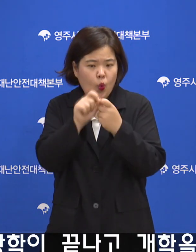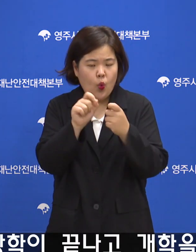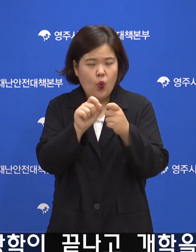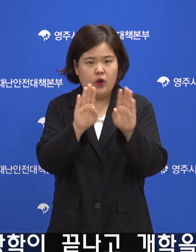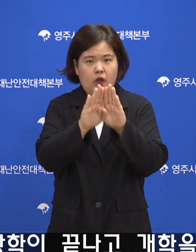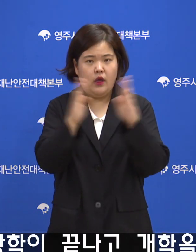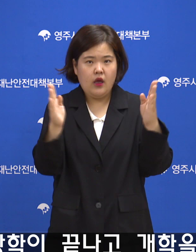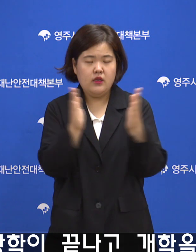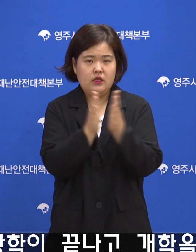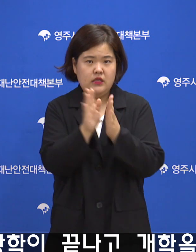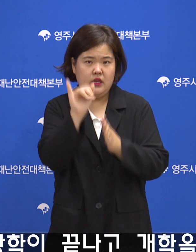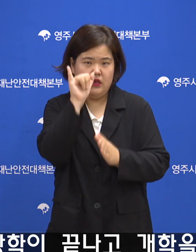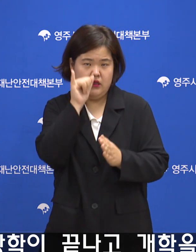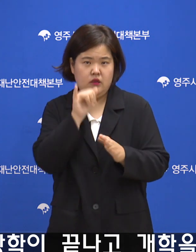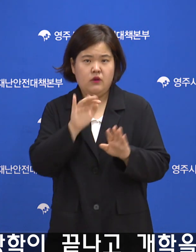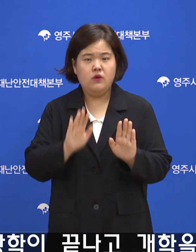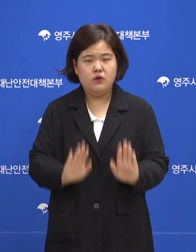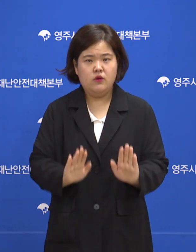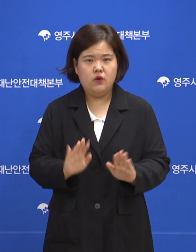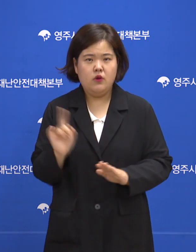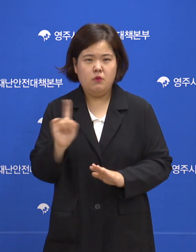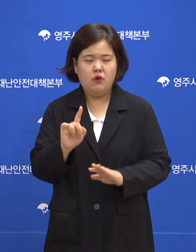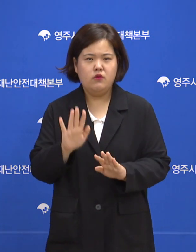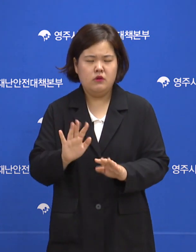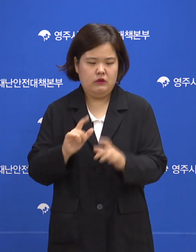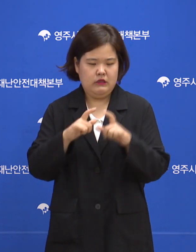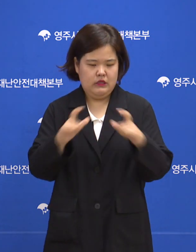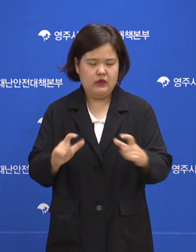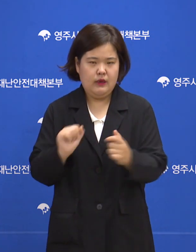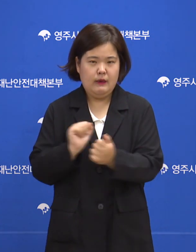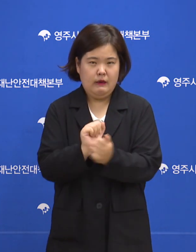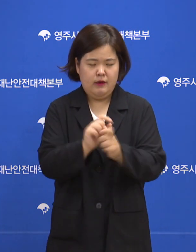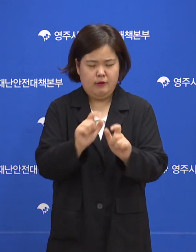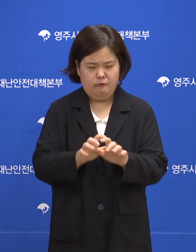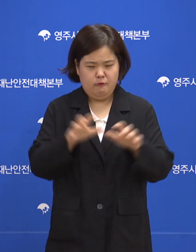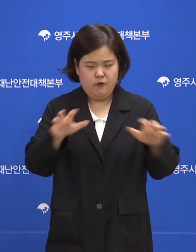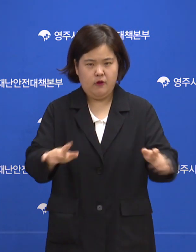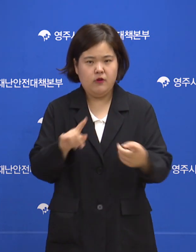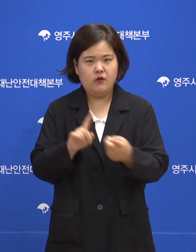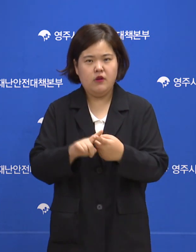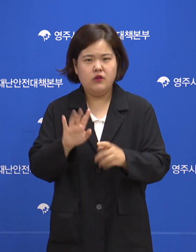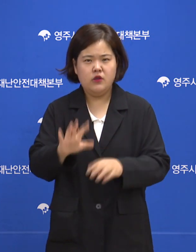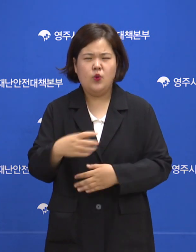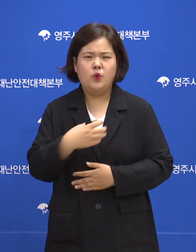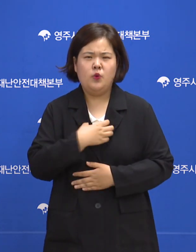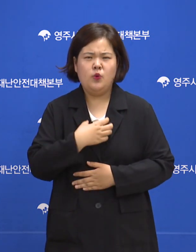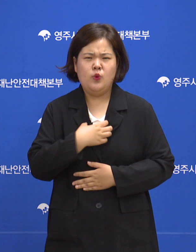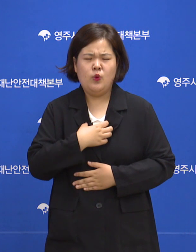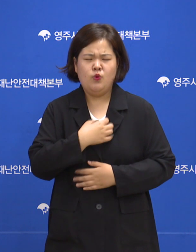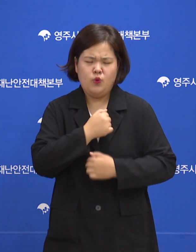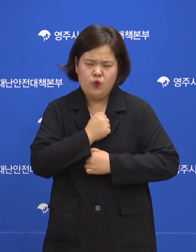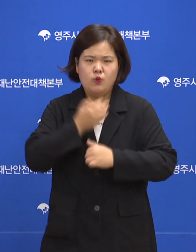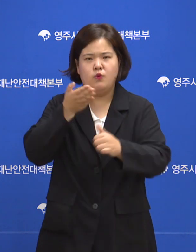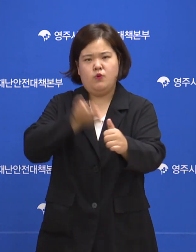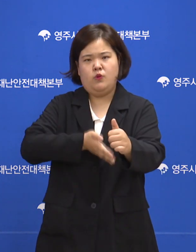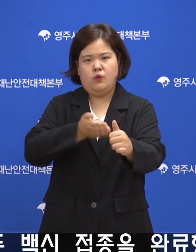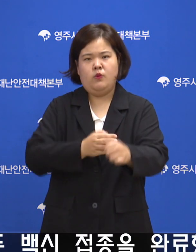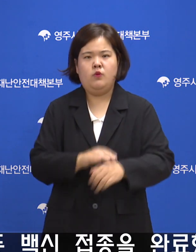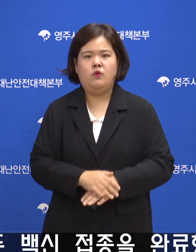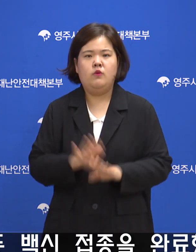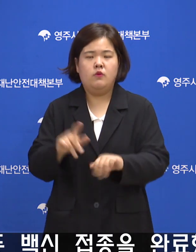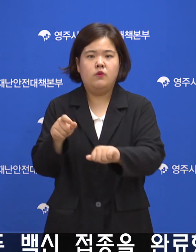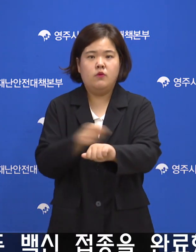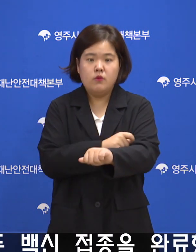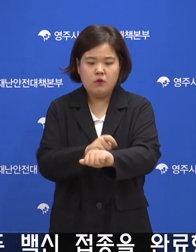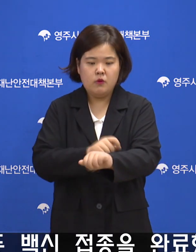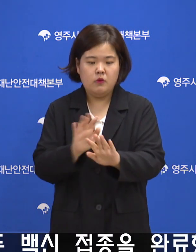방학이 끝나고 개학을 앞두고 있는 지금이 지역 확산의 중요한 시점이 될수 있습니다. 특히